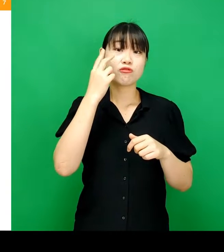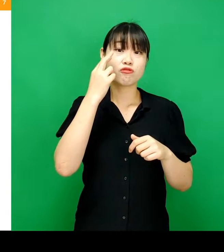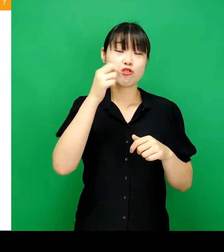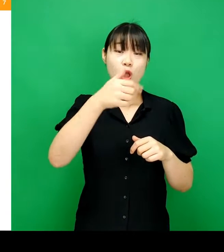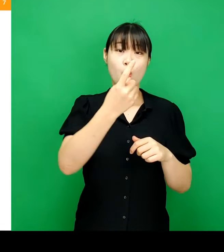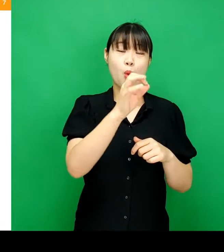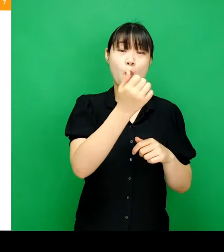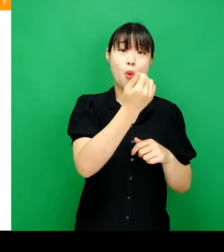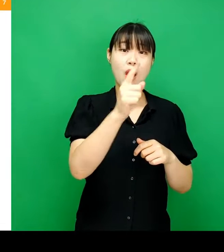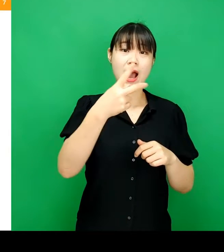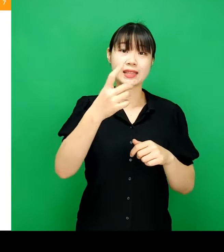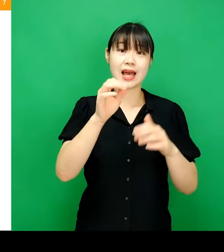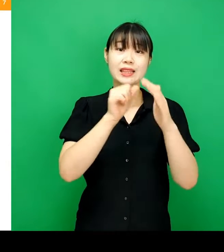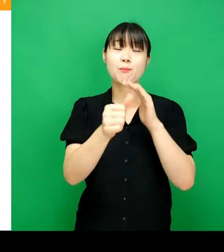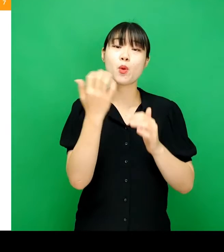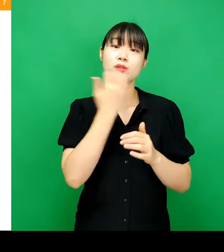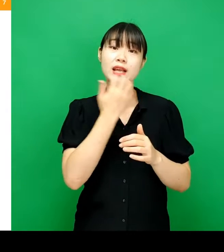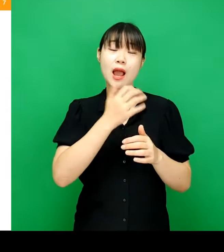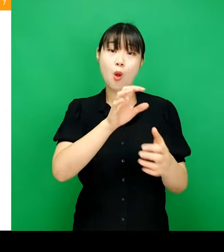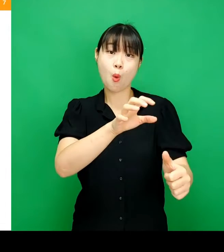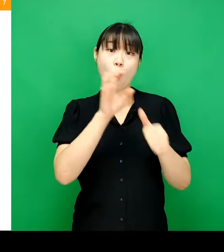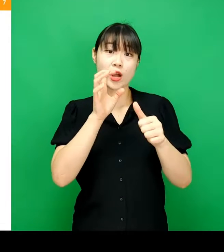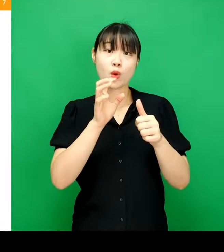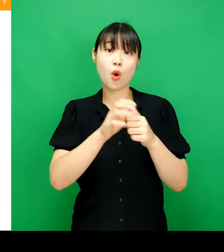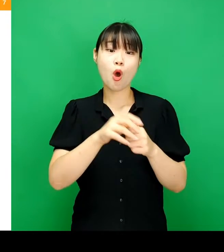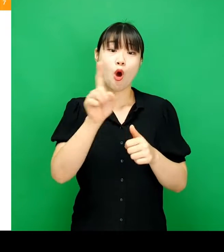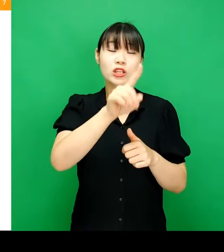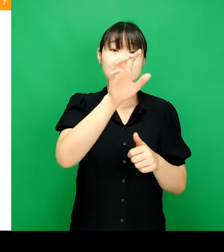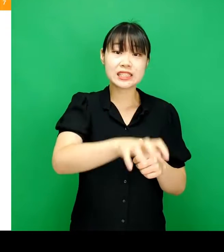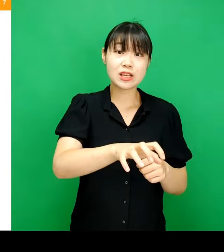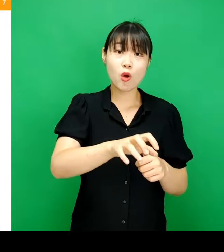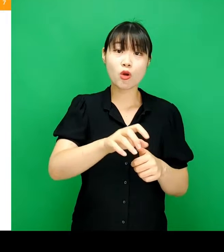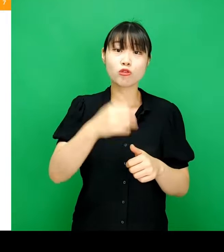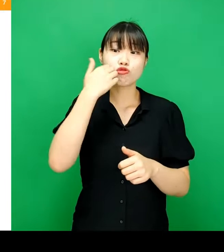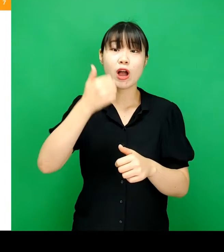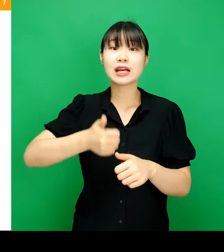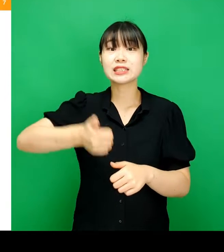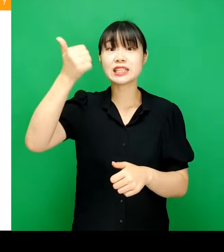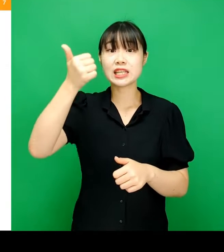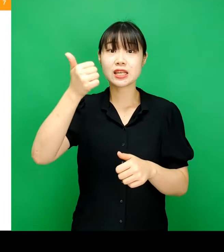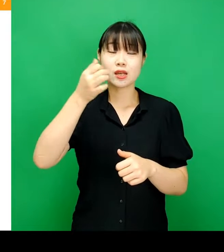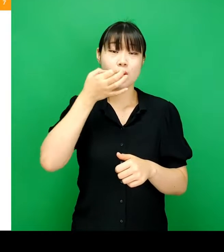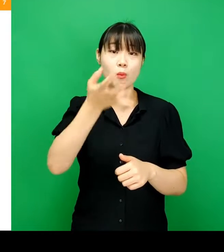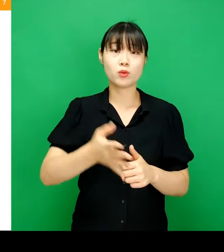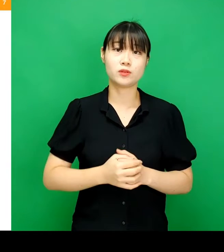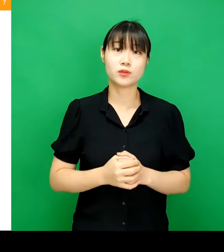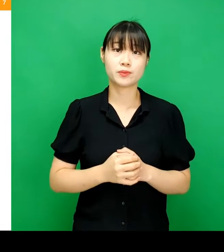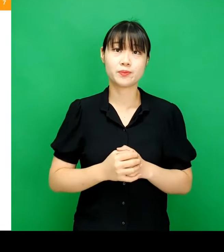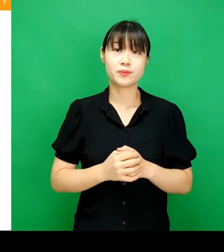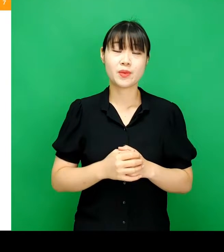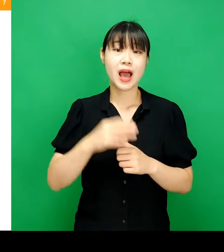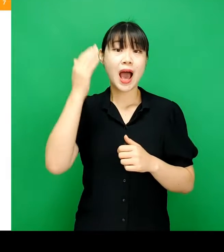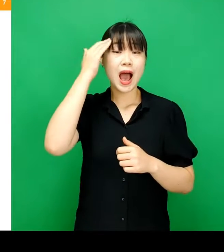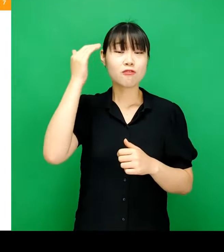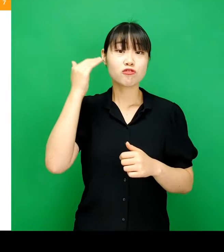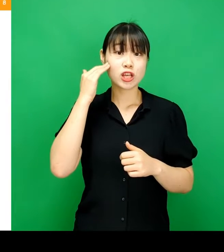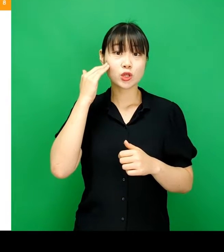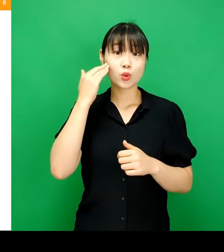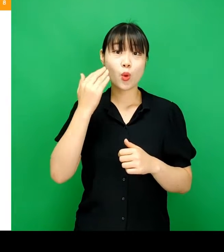공화당과 민주당이 대표하는 색을 활용해서 독자에게 어떤 지역에서 어떤 정당이 승리했는지 전달합니다.